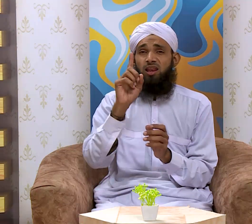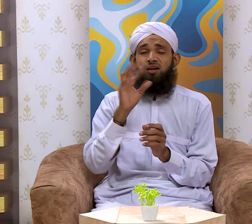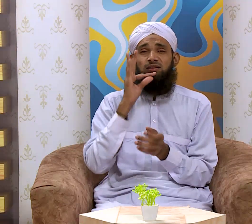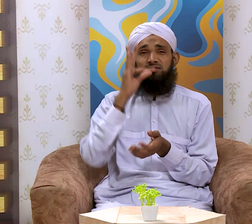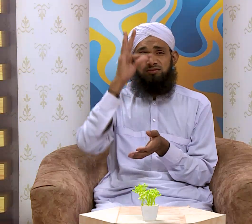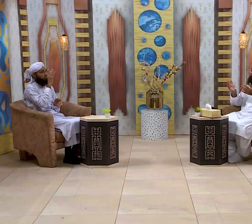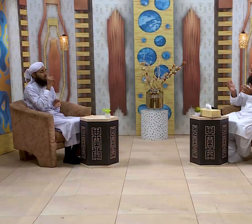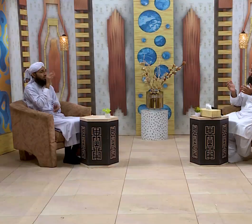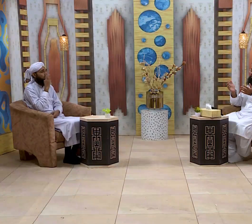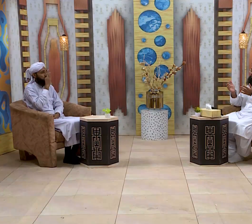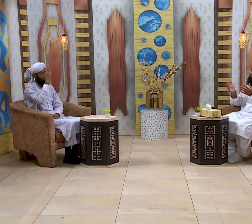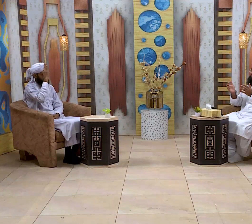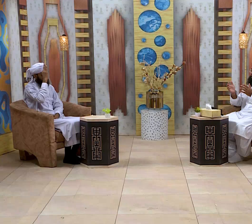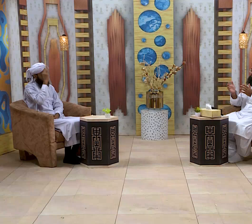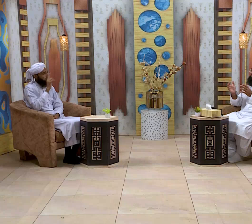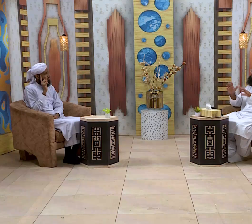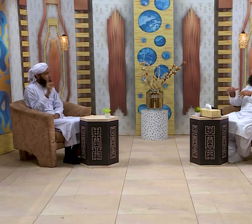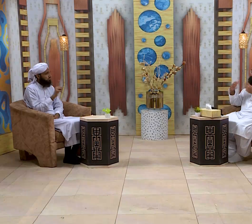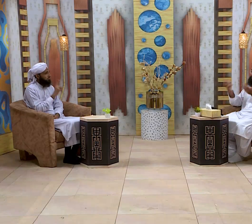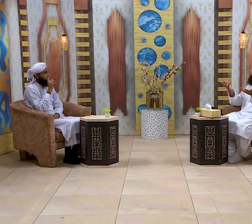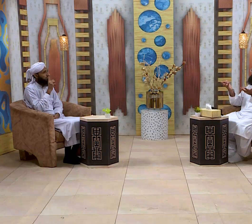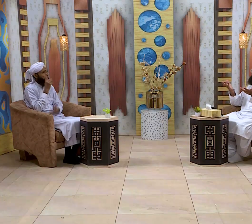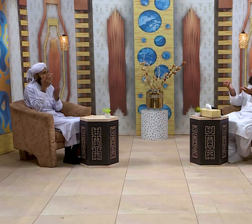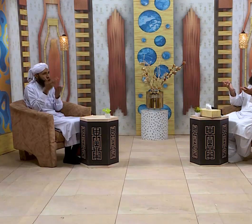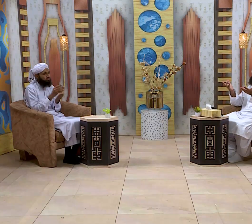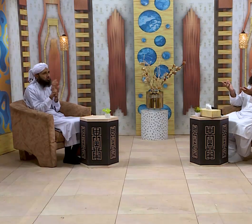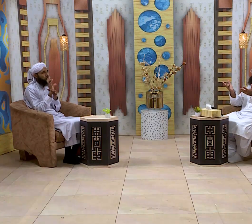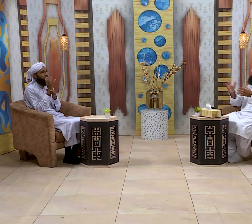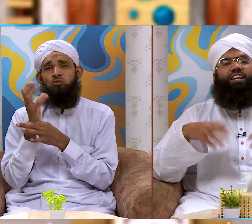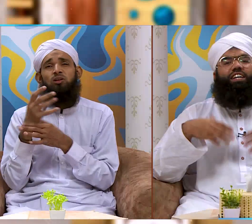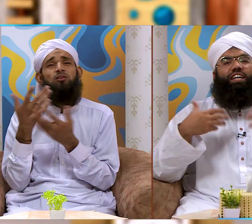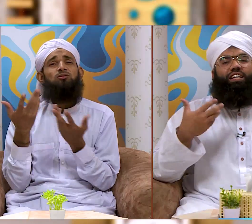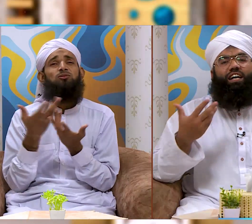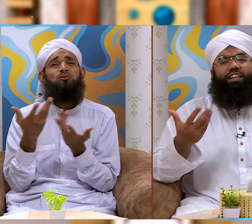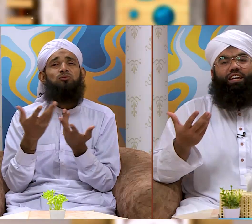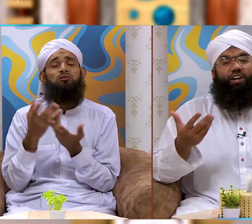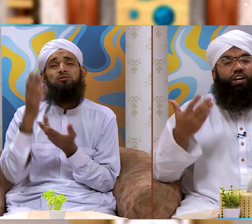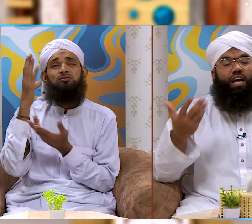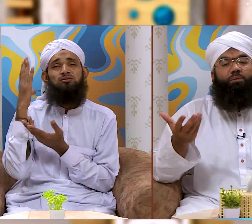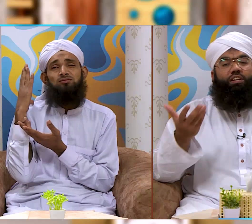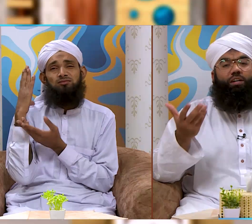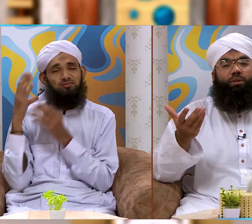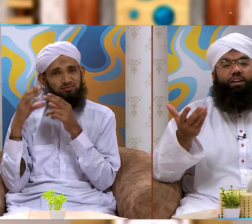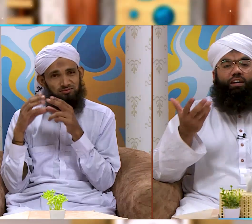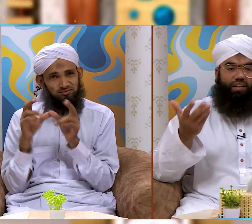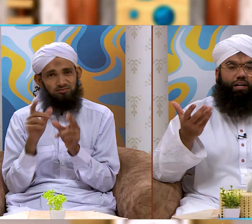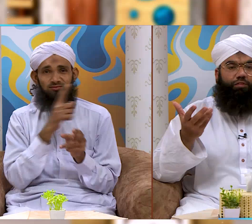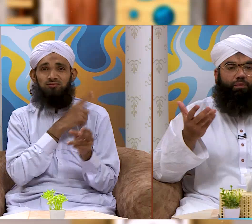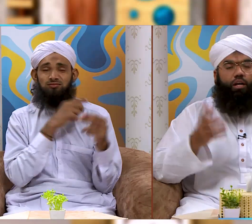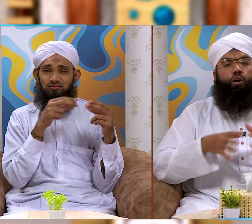انبیاء کرام علیہ السلام کو بھیجا ہی اسی مقصد کے لیے ہے کہ یہ کیا دیں؟ غیب کی خبریں عطا فرمائیں۔ اور